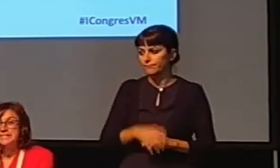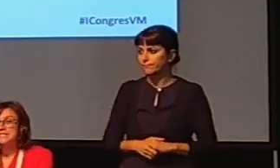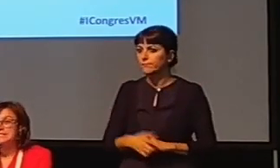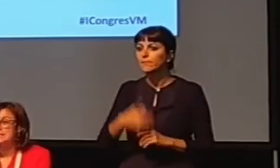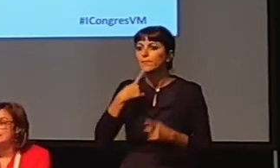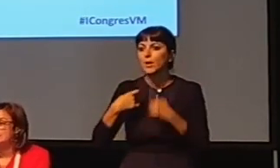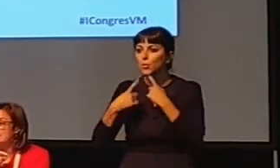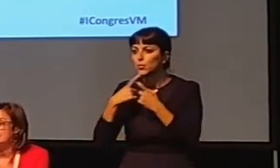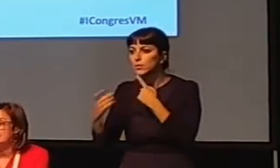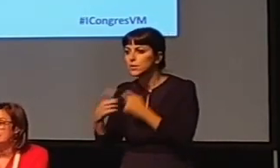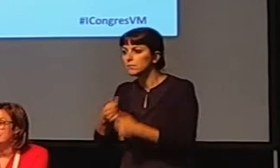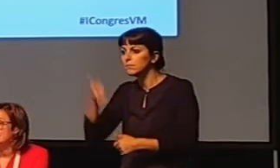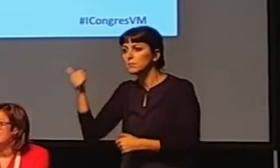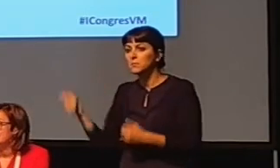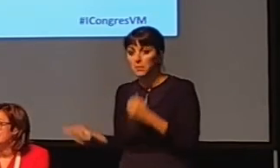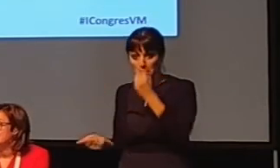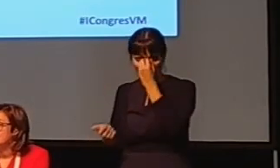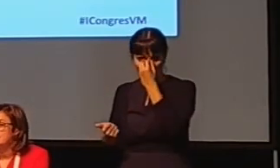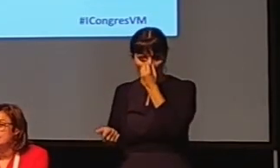Alguna pregunta més?